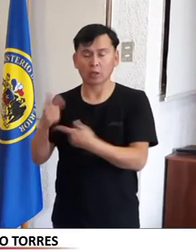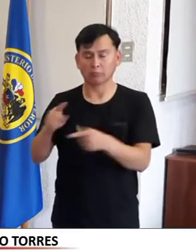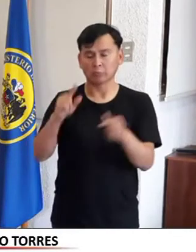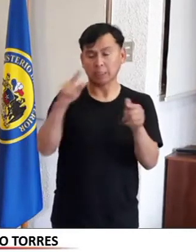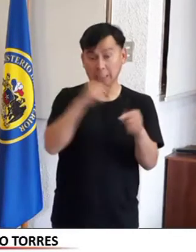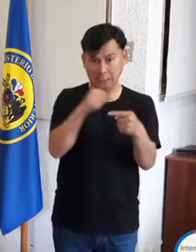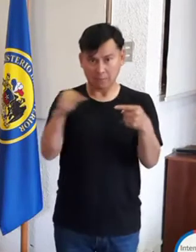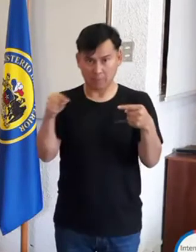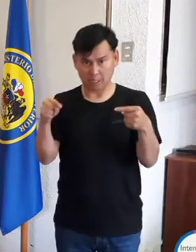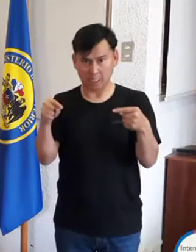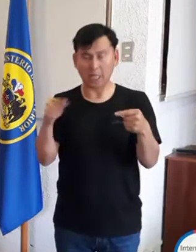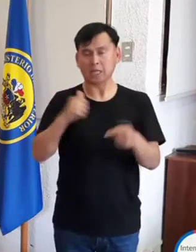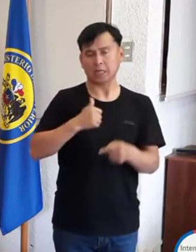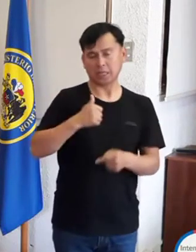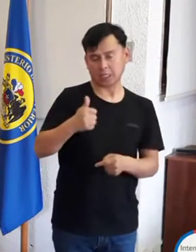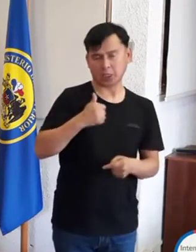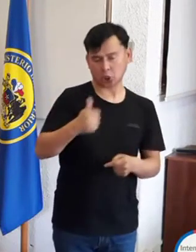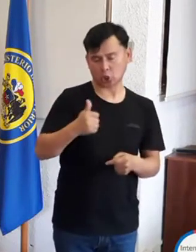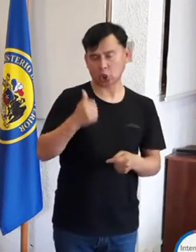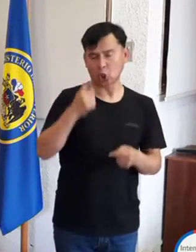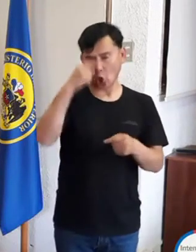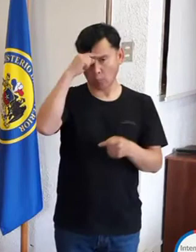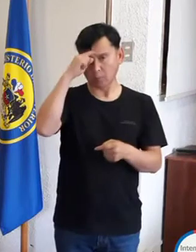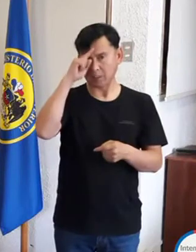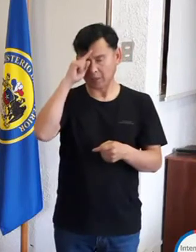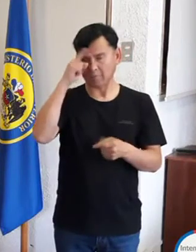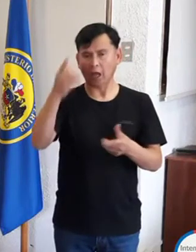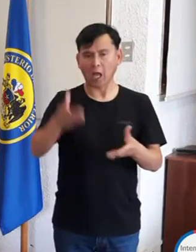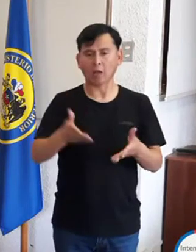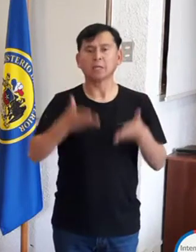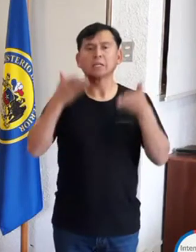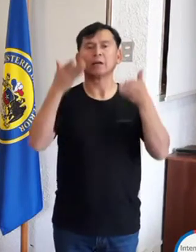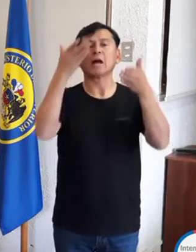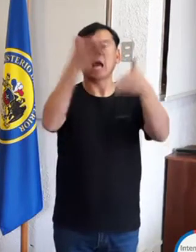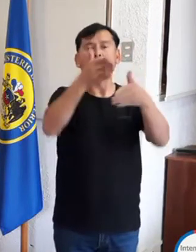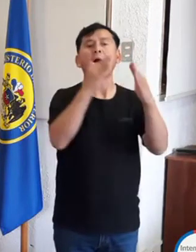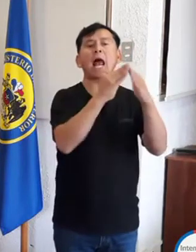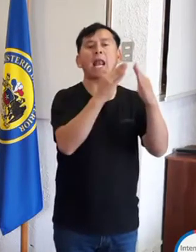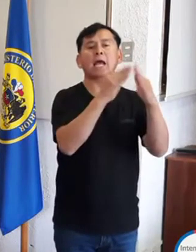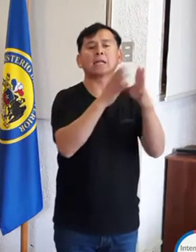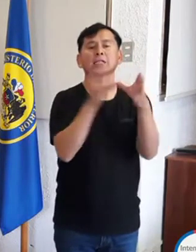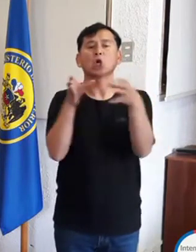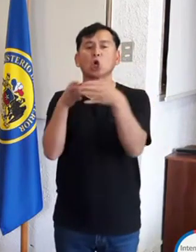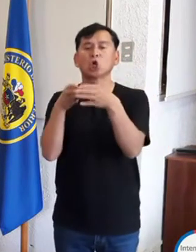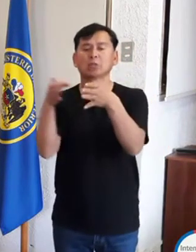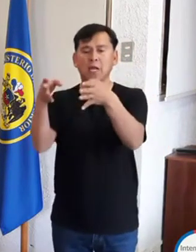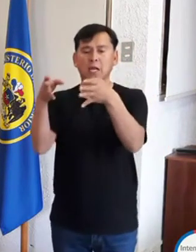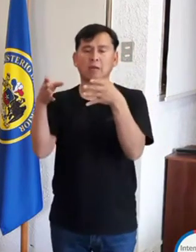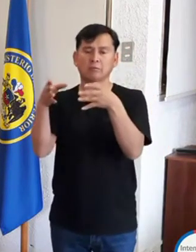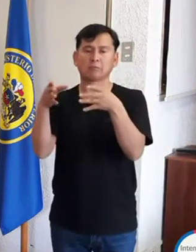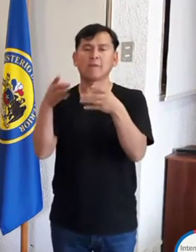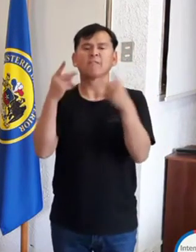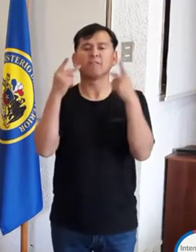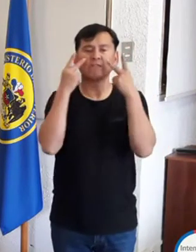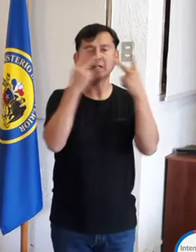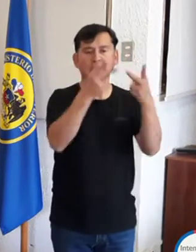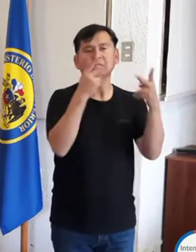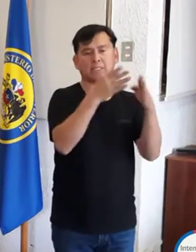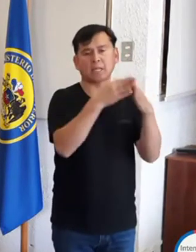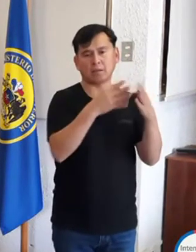partir de esta semana, el director del hospital va a entregarlos a domicilio a través de su equipo de visita